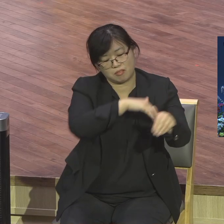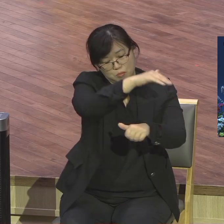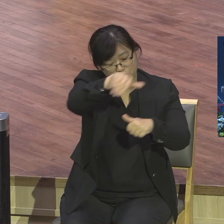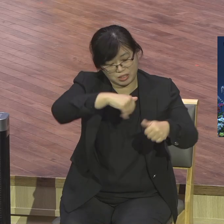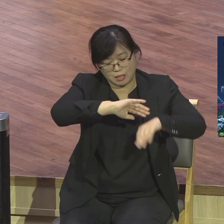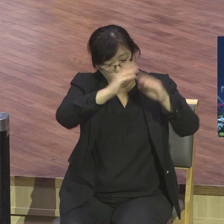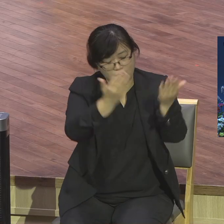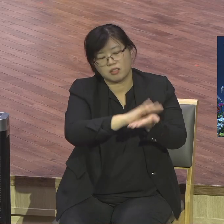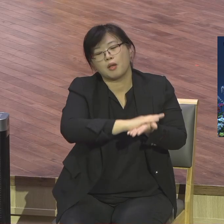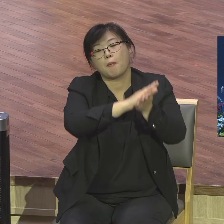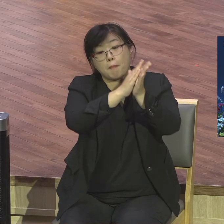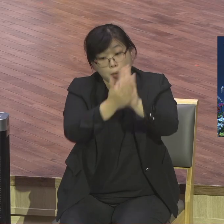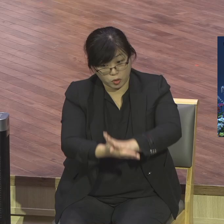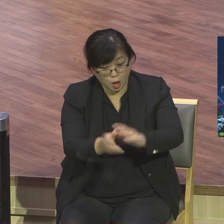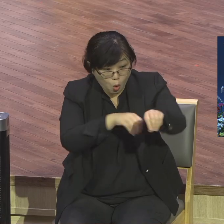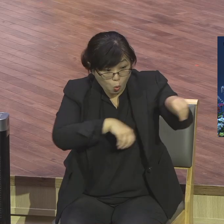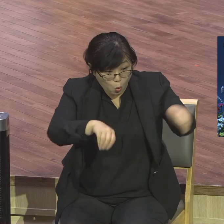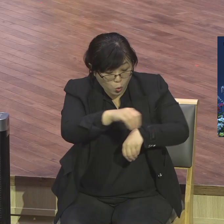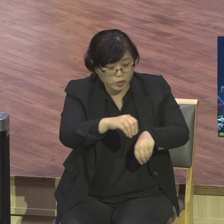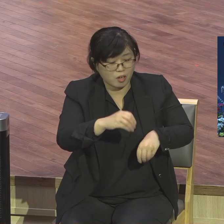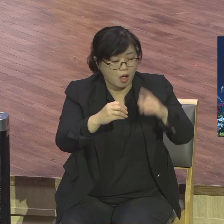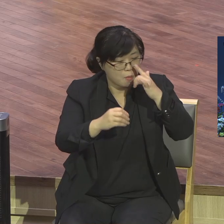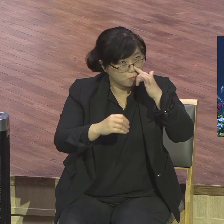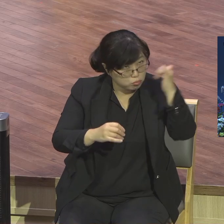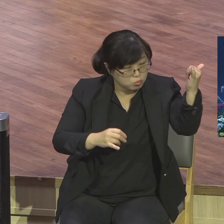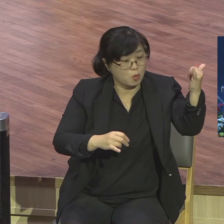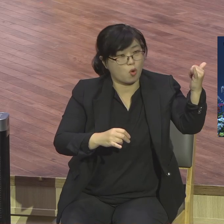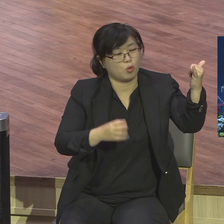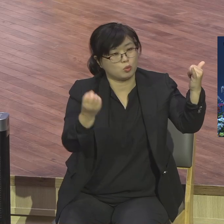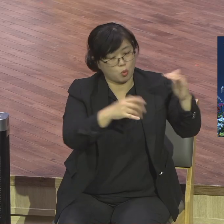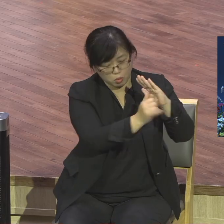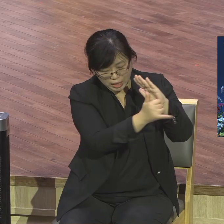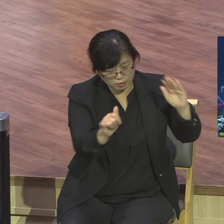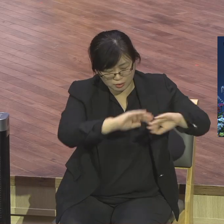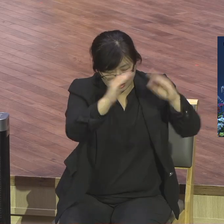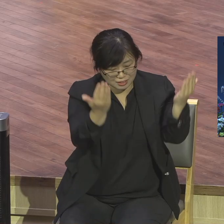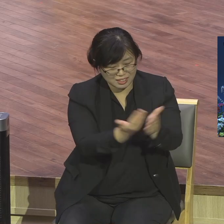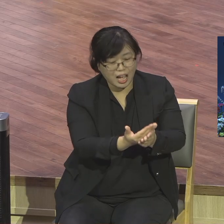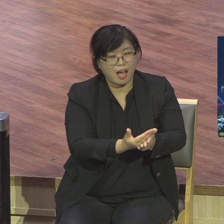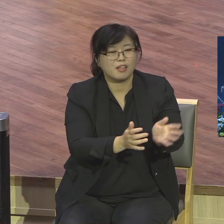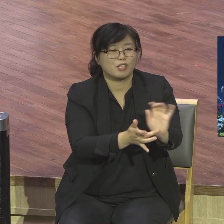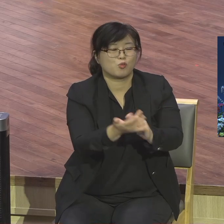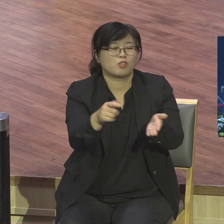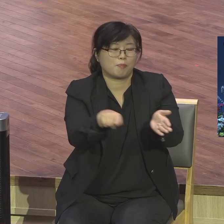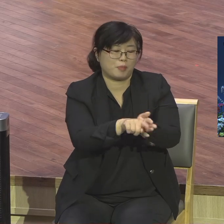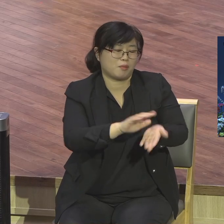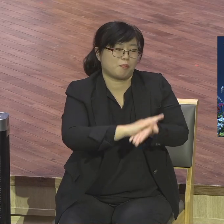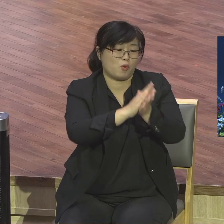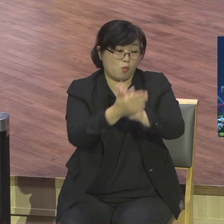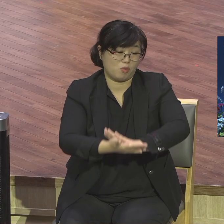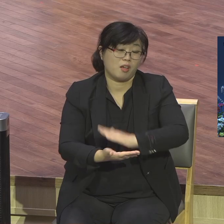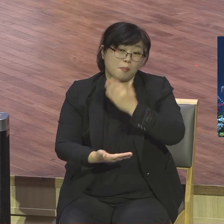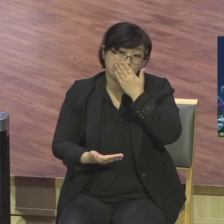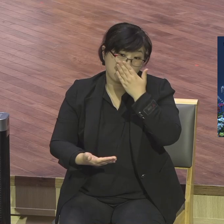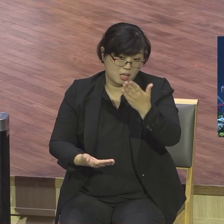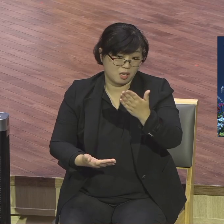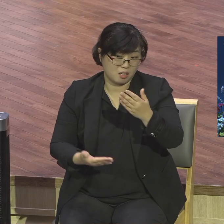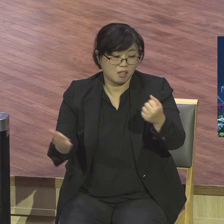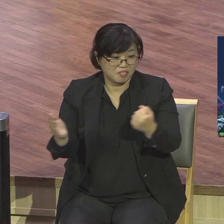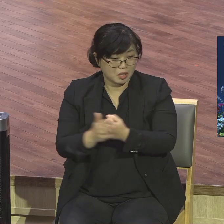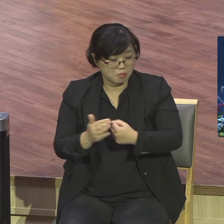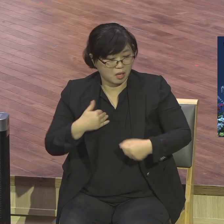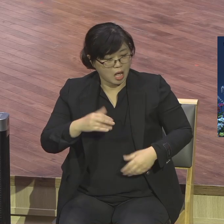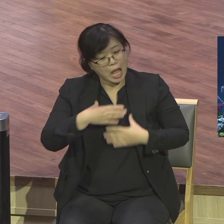돌아오기 시작한다니까요 일단 우상이 박살나야 된다니까요 참 평안하려고 하면 박살내야 돼요